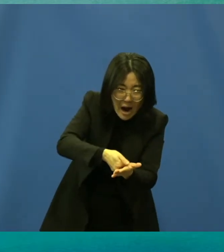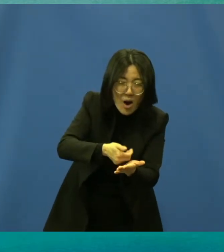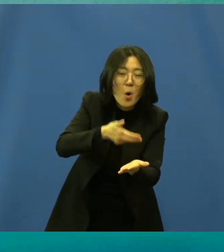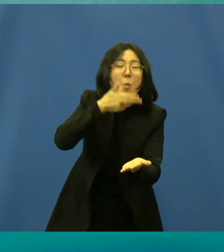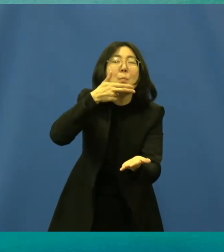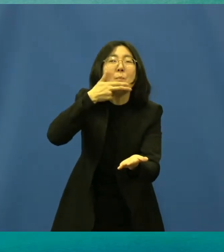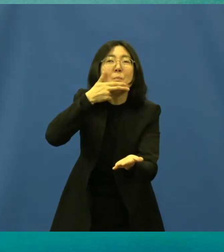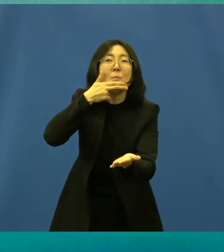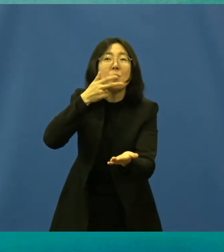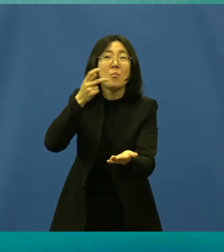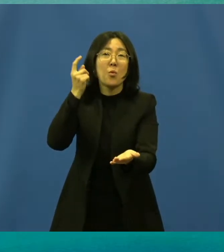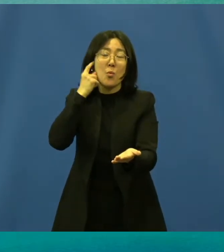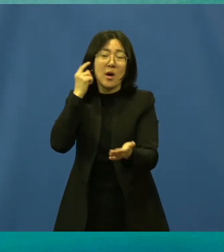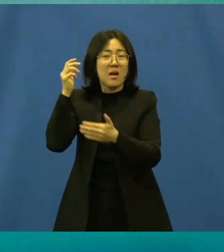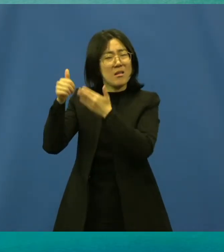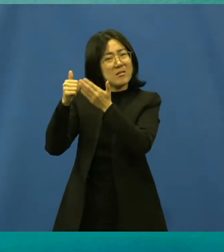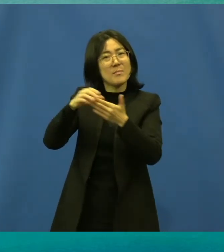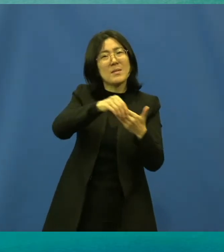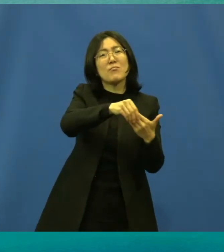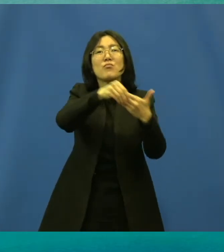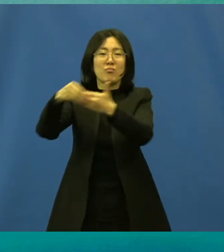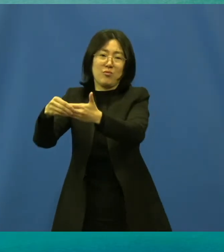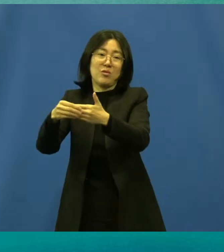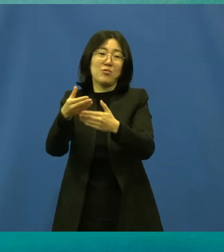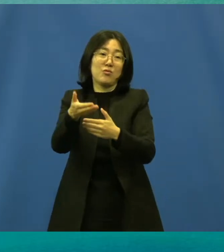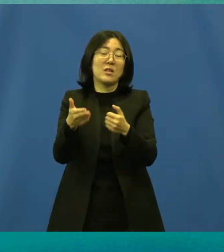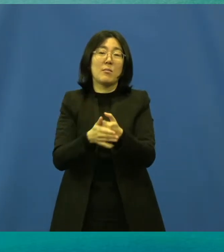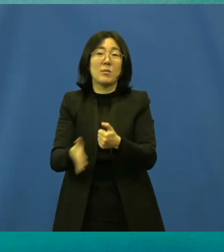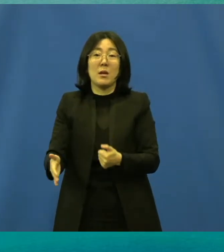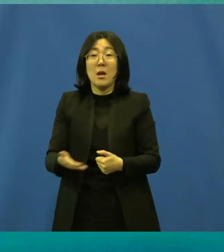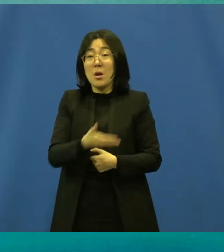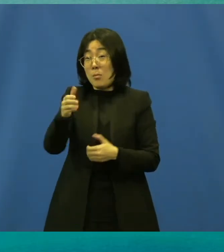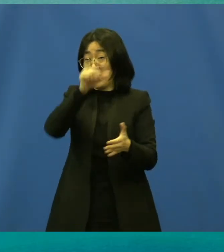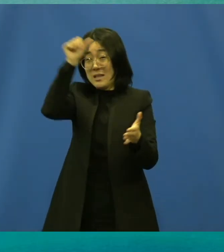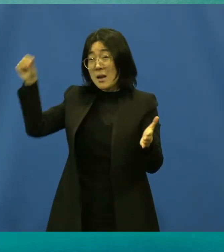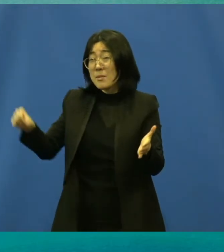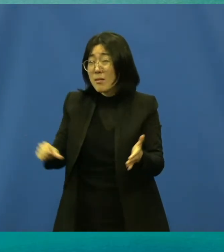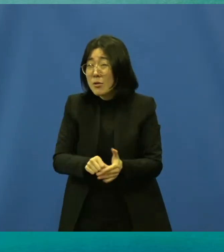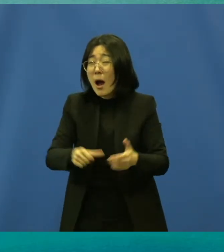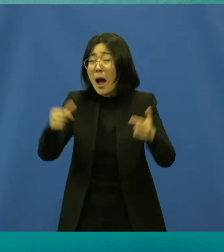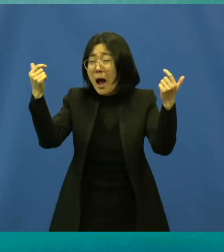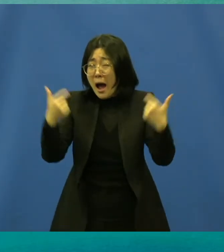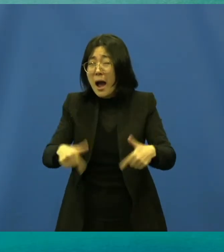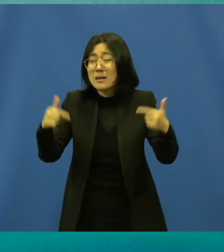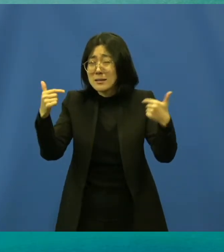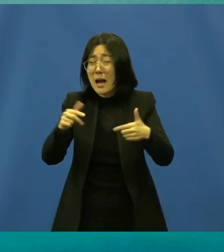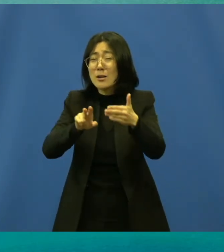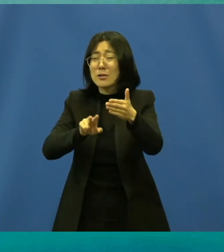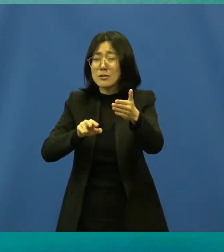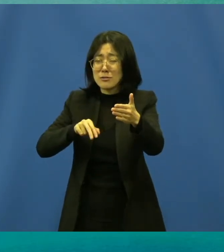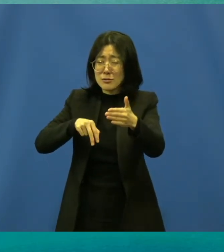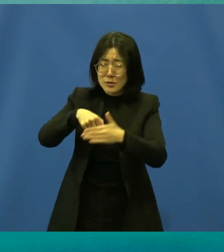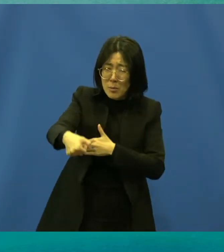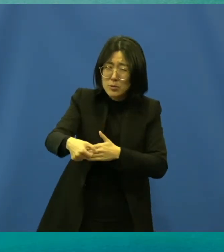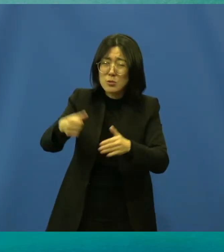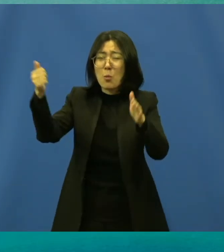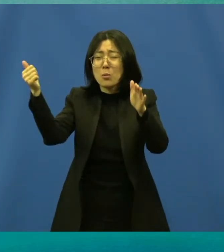여러분, 우리의 삶은 늘 넘어짐의 연속입니다. 넘어지고 또 넘어지고 깨지고